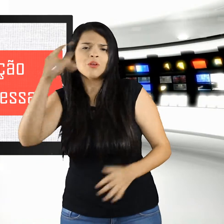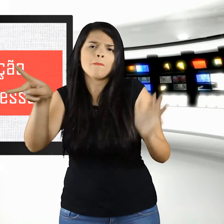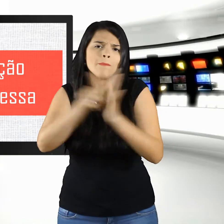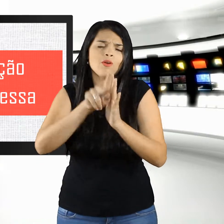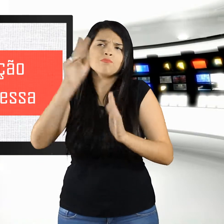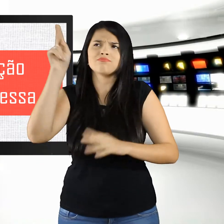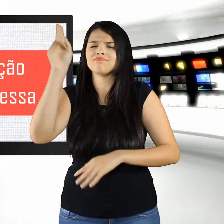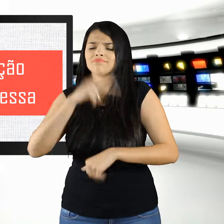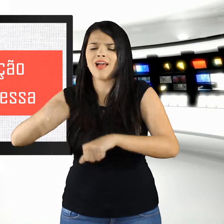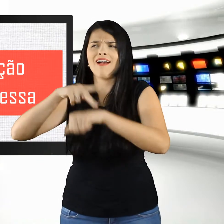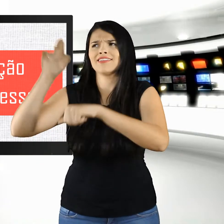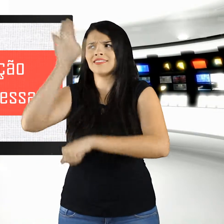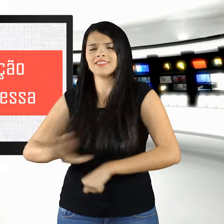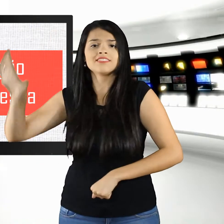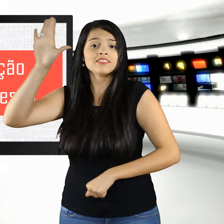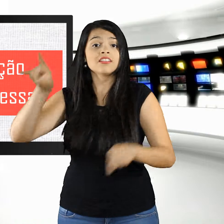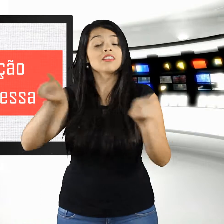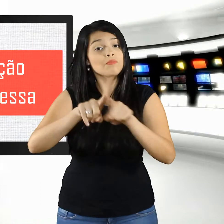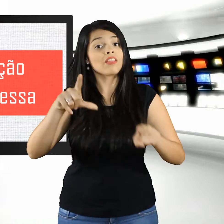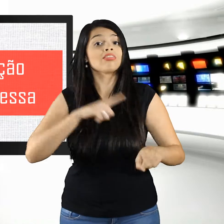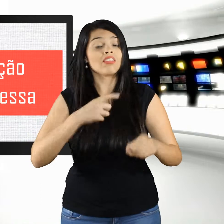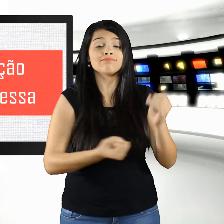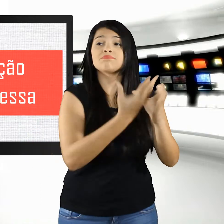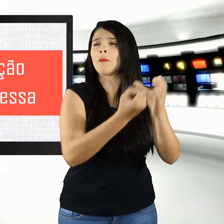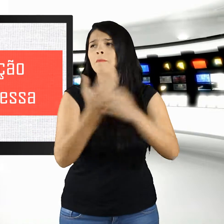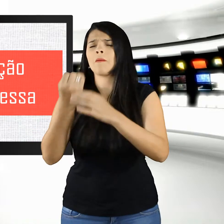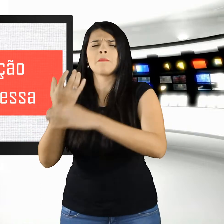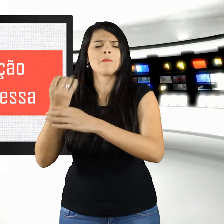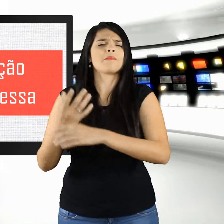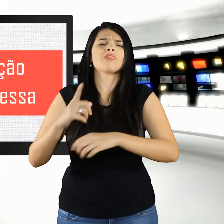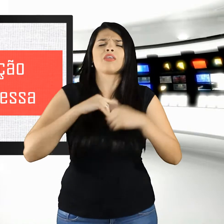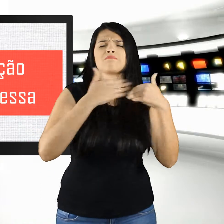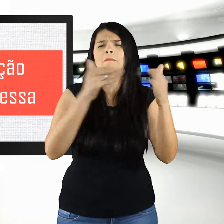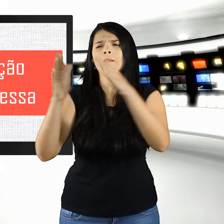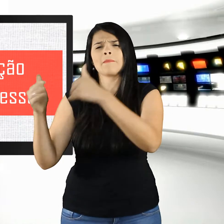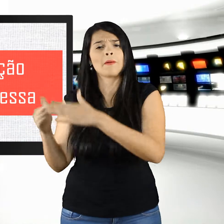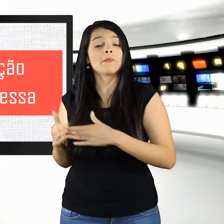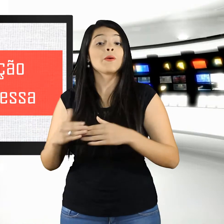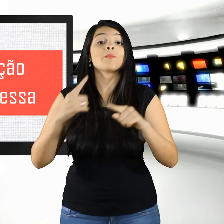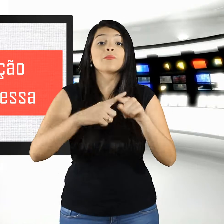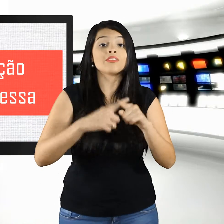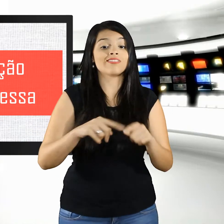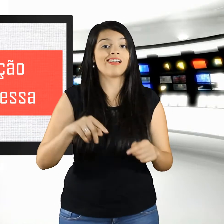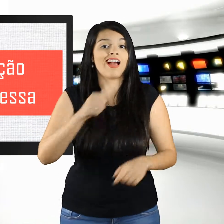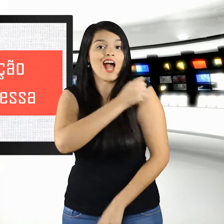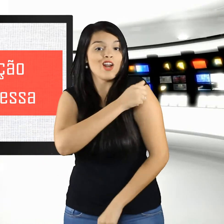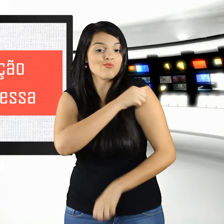formação está acontecendo também em todas as licenciaturas do país, quando os alunos de qualquer licenciatura estão tendo a